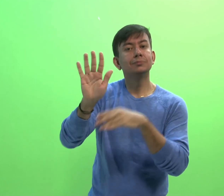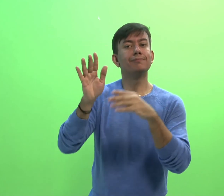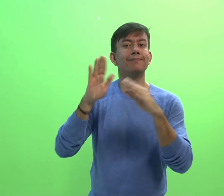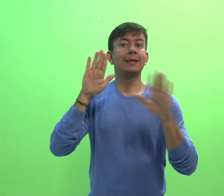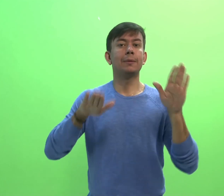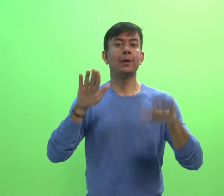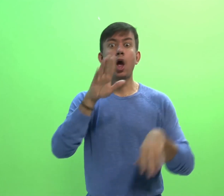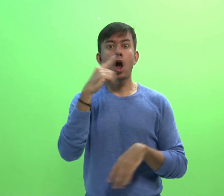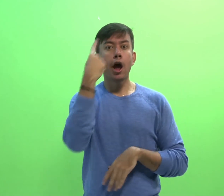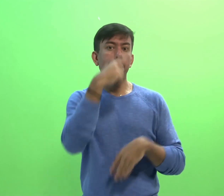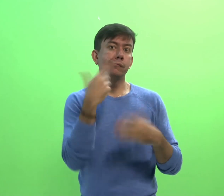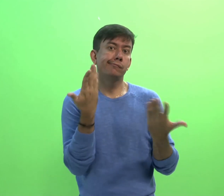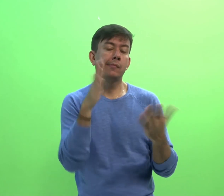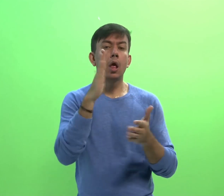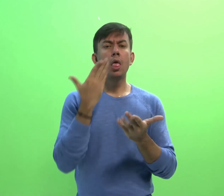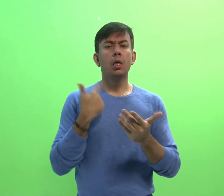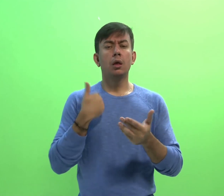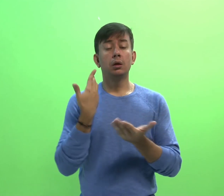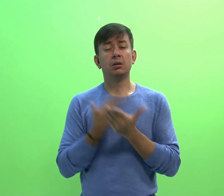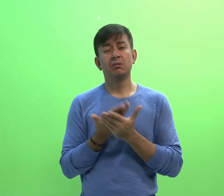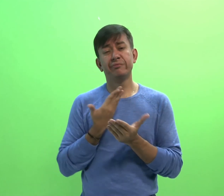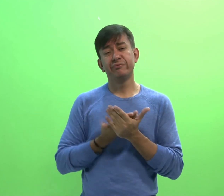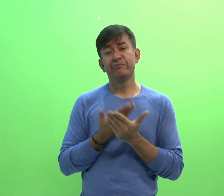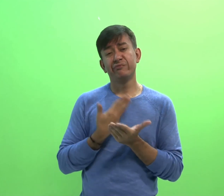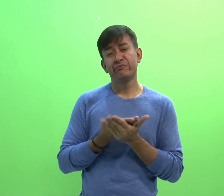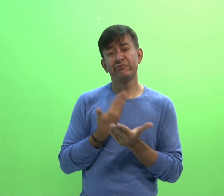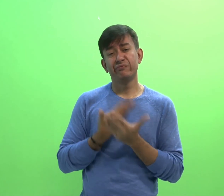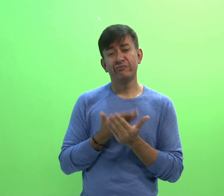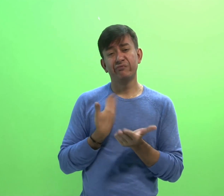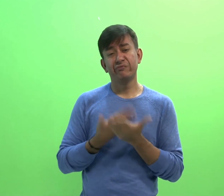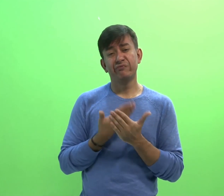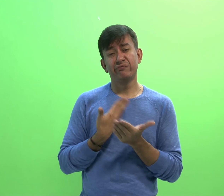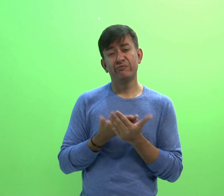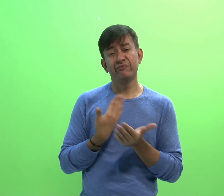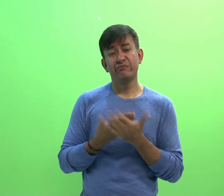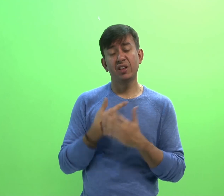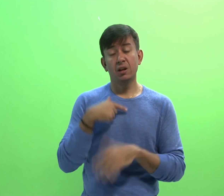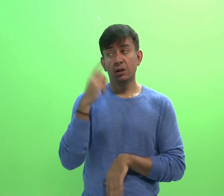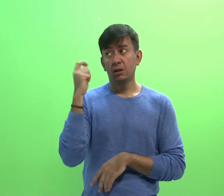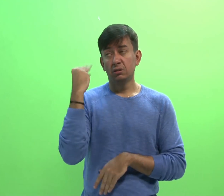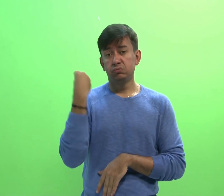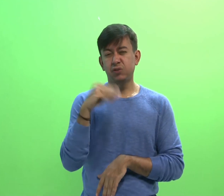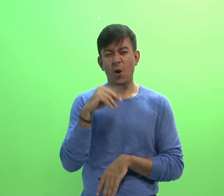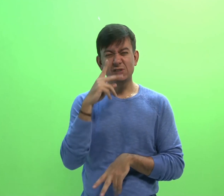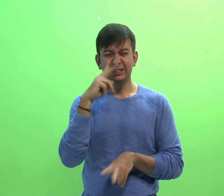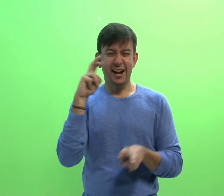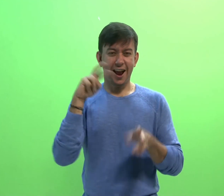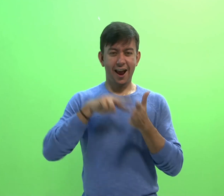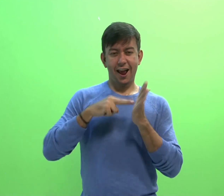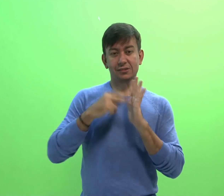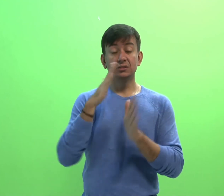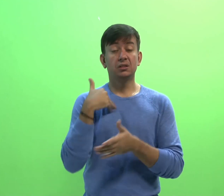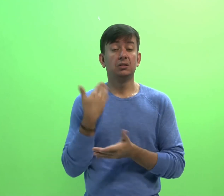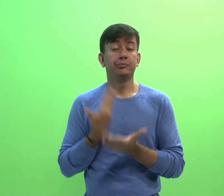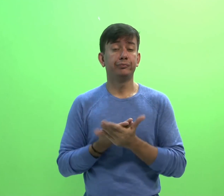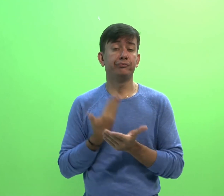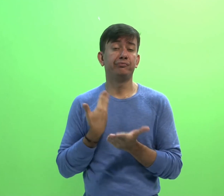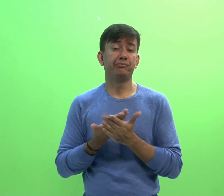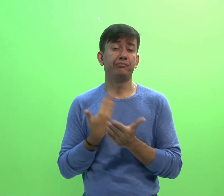manuais. Mas vai depender muito, que é próprio da área da sintaxe.